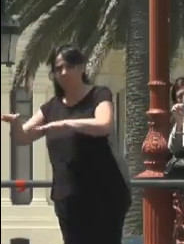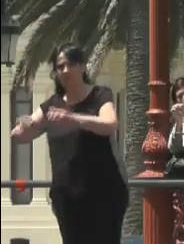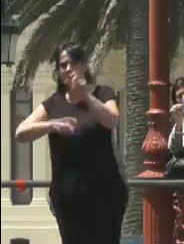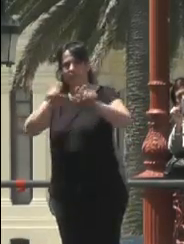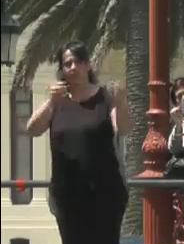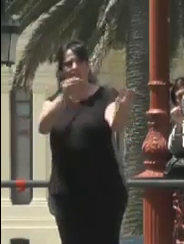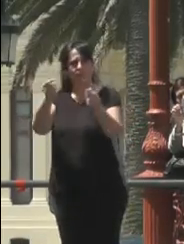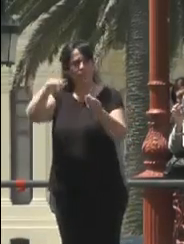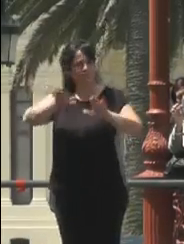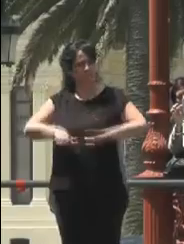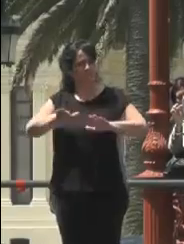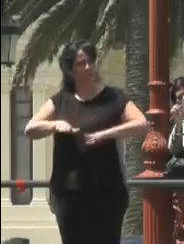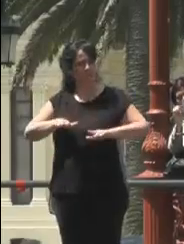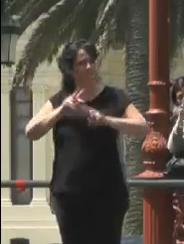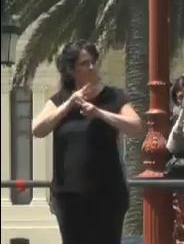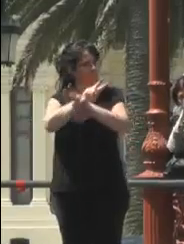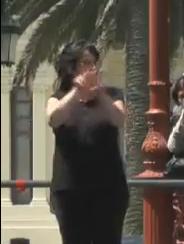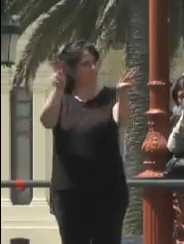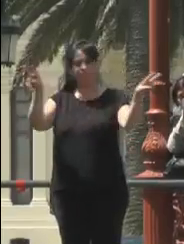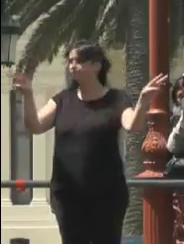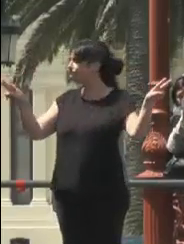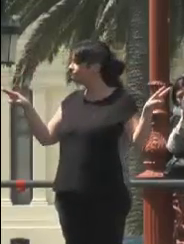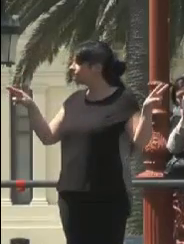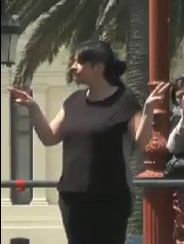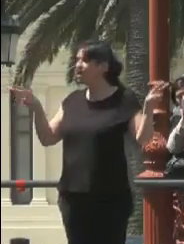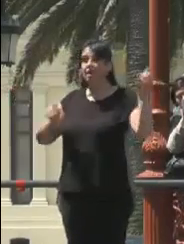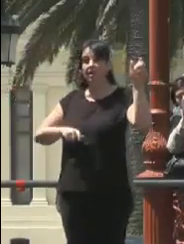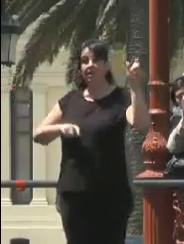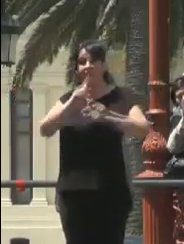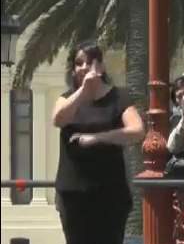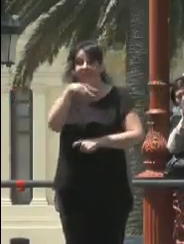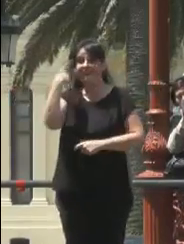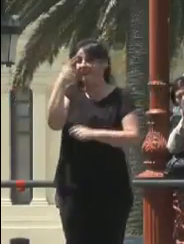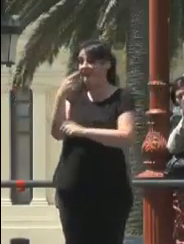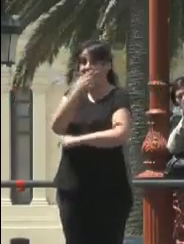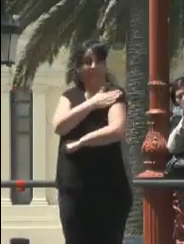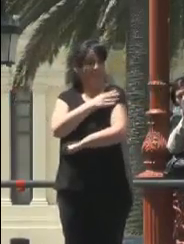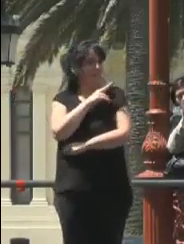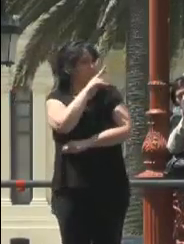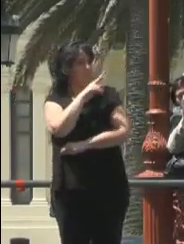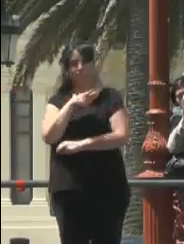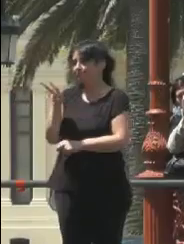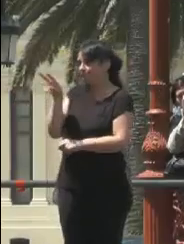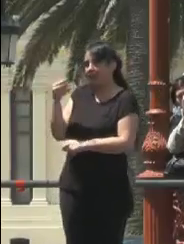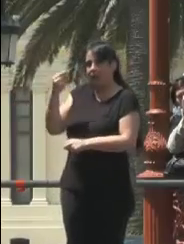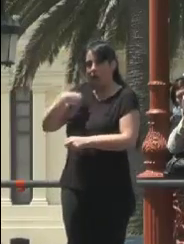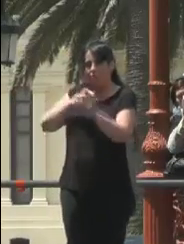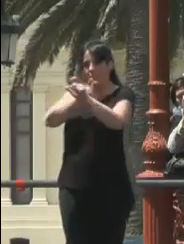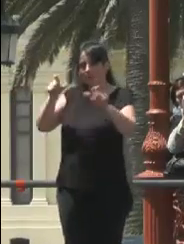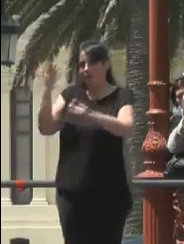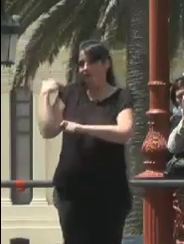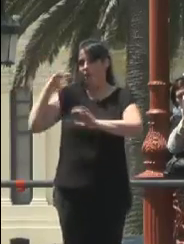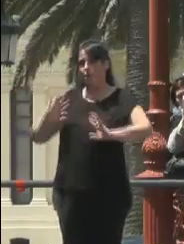si miráis a vuestro alrededor, reconoceréis en las caras de los que están a vuestro lado a la misma gente con la que luchasteis en las